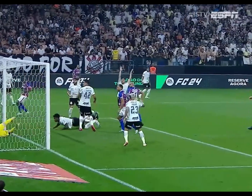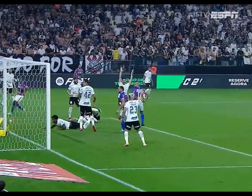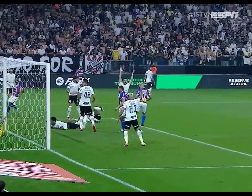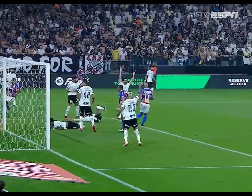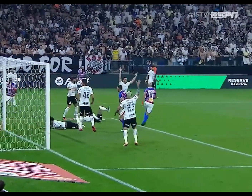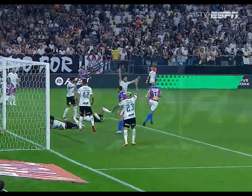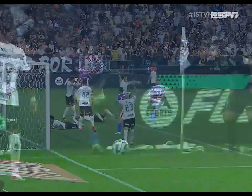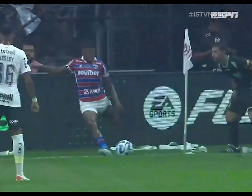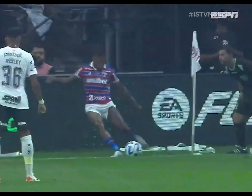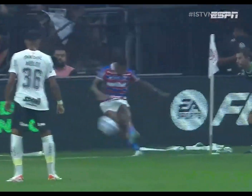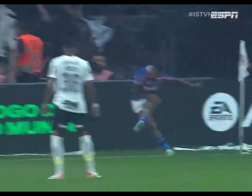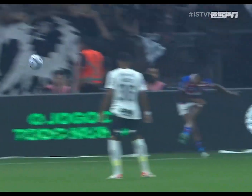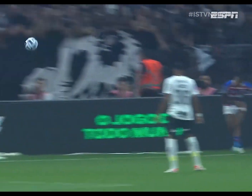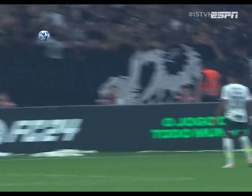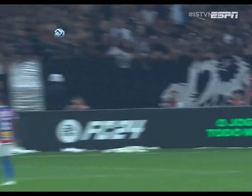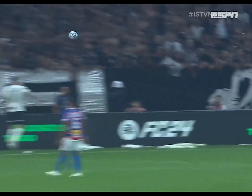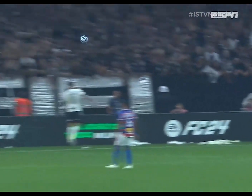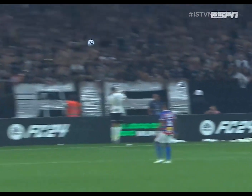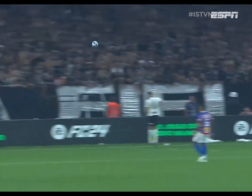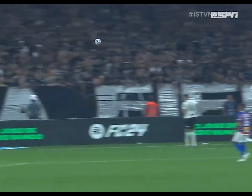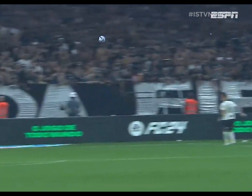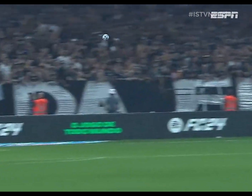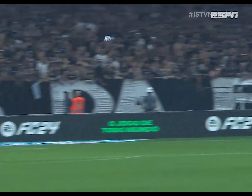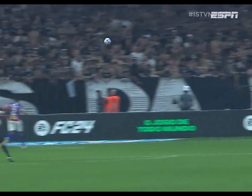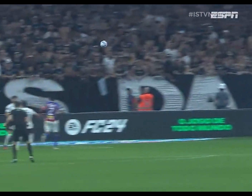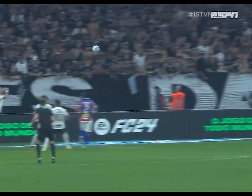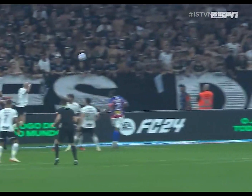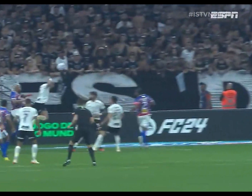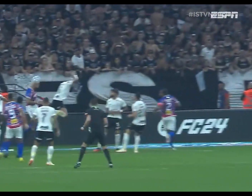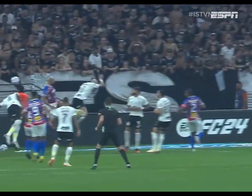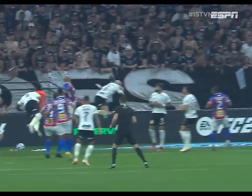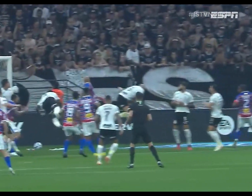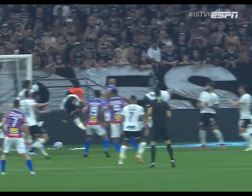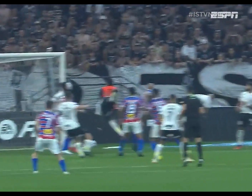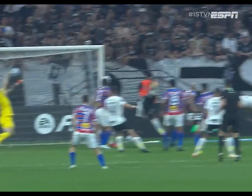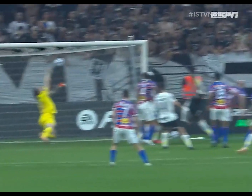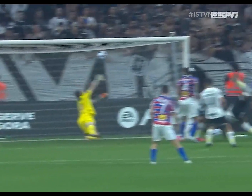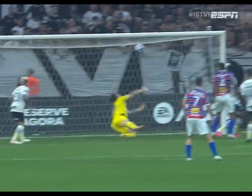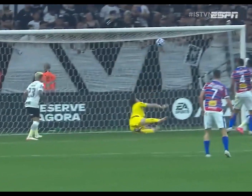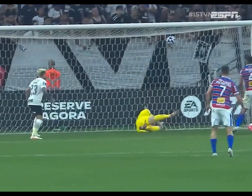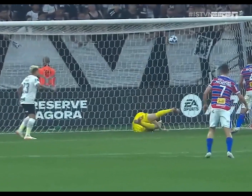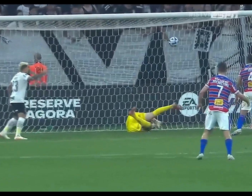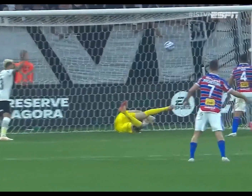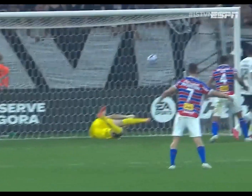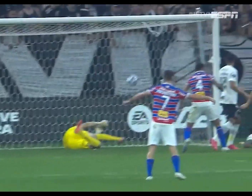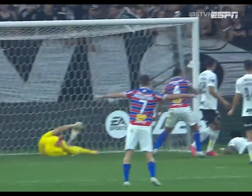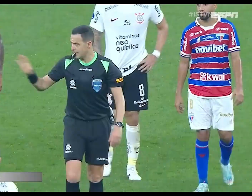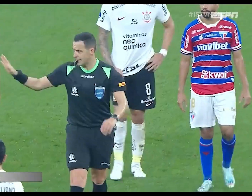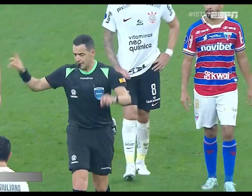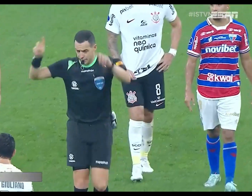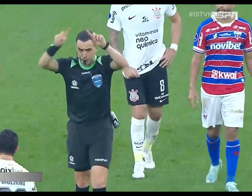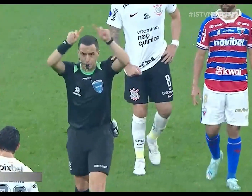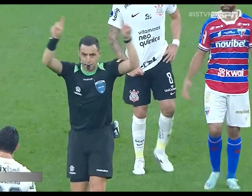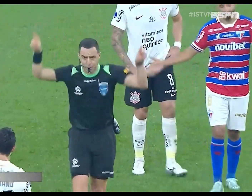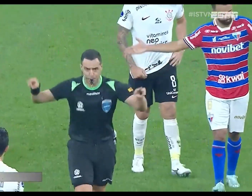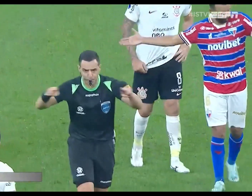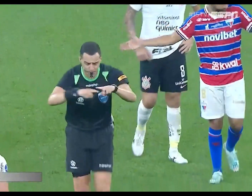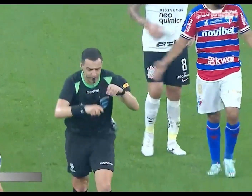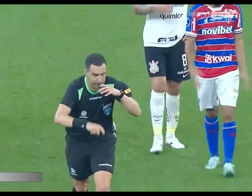vem apresentando nas últimas partidas. O experiente técnico Vanderlei Luxemburgo não tem dado motivos para os corintianos sorrirem,